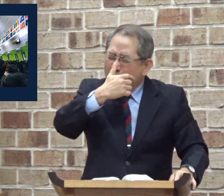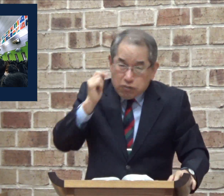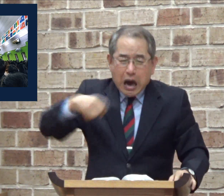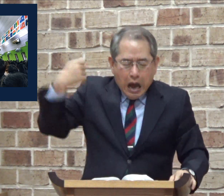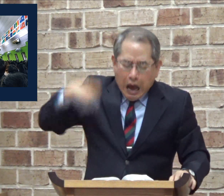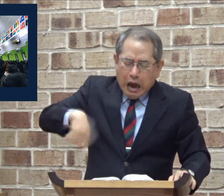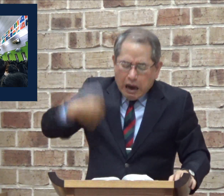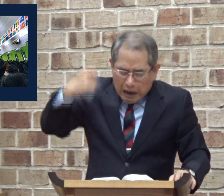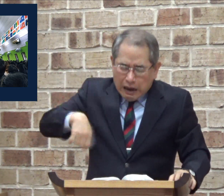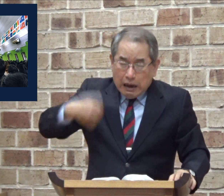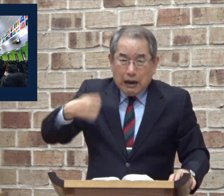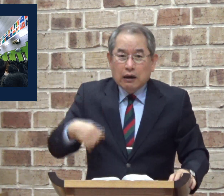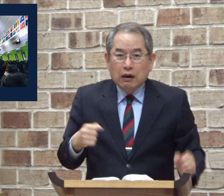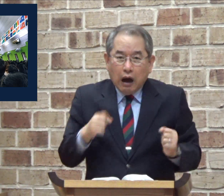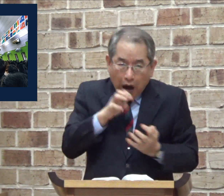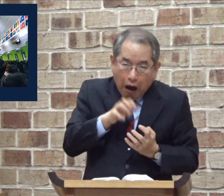무엇 때문에 예배합니까?